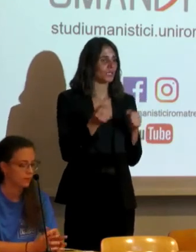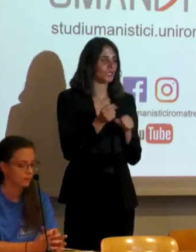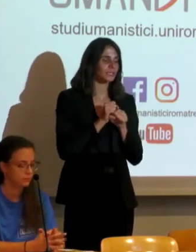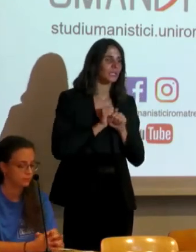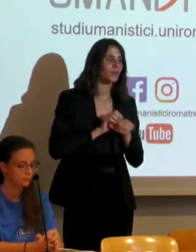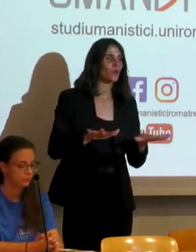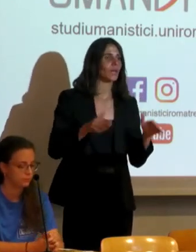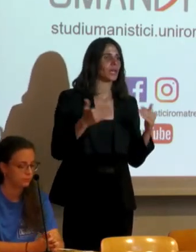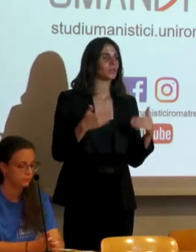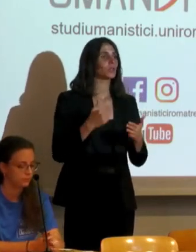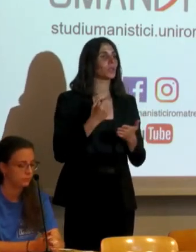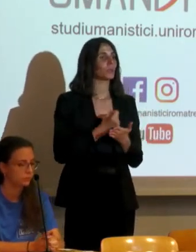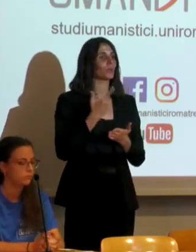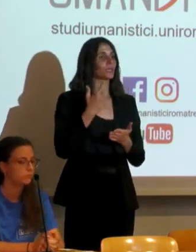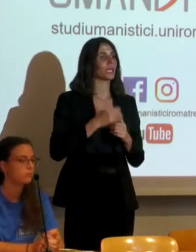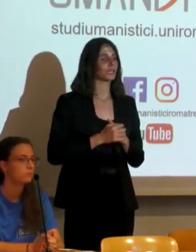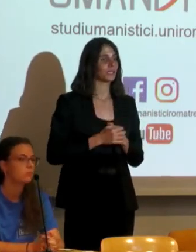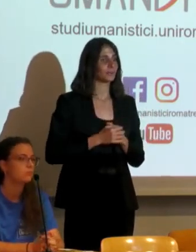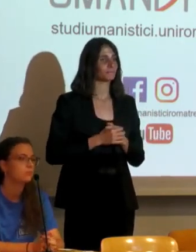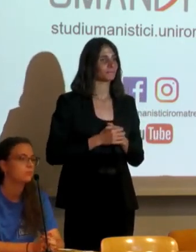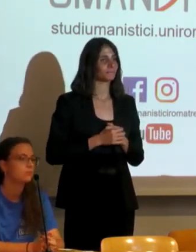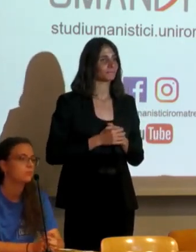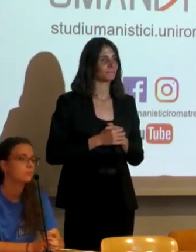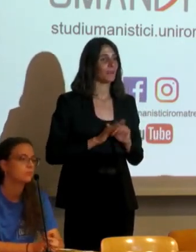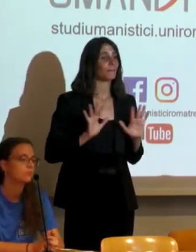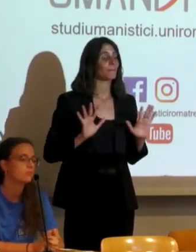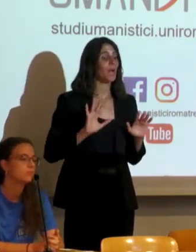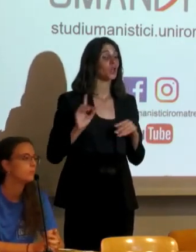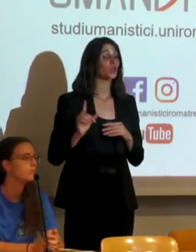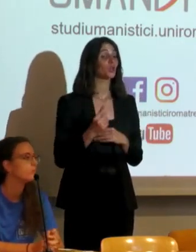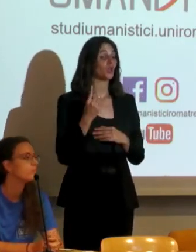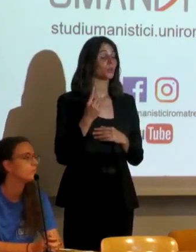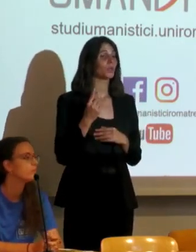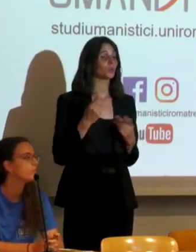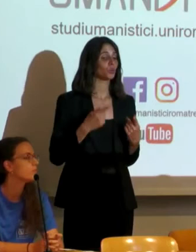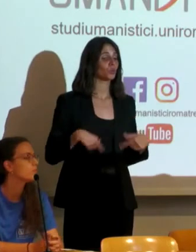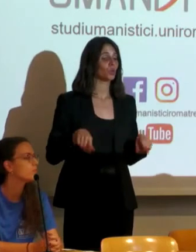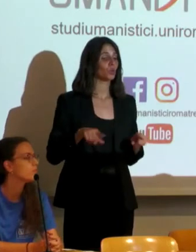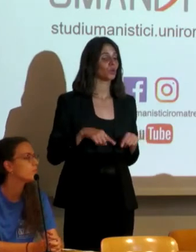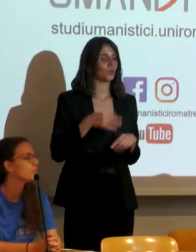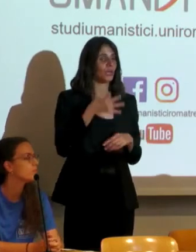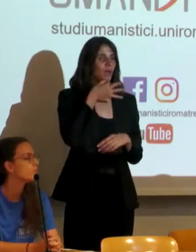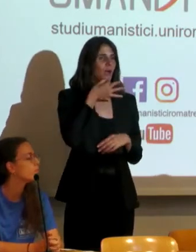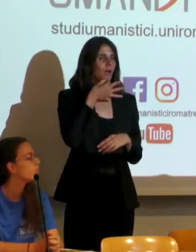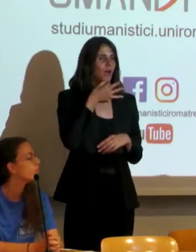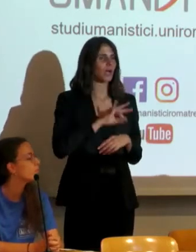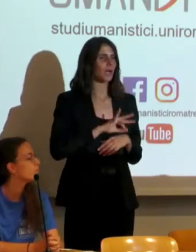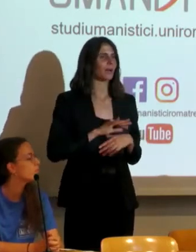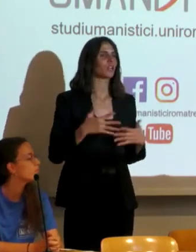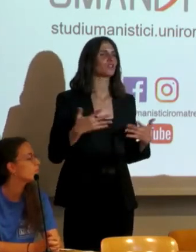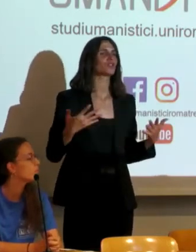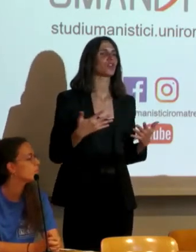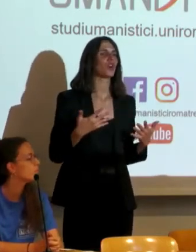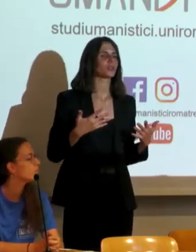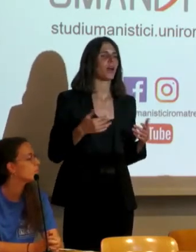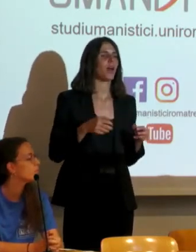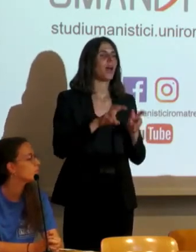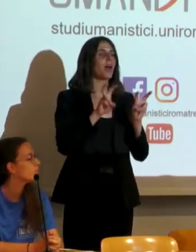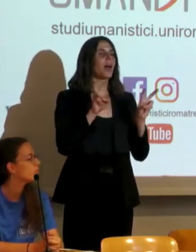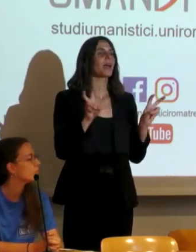divulgazione. E soprattutto diciamo sappiamo mettere in campo delle sinergie, per